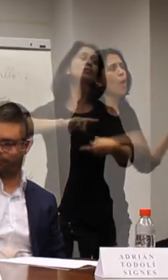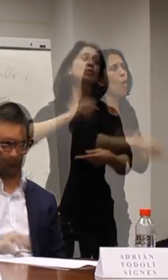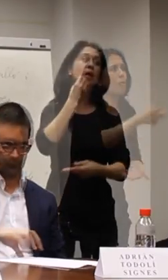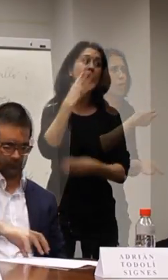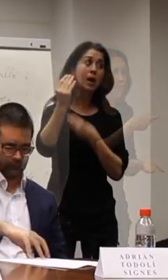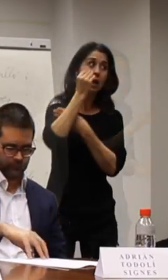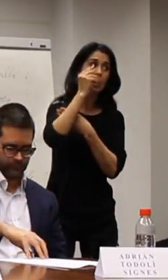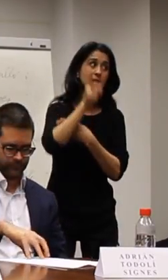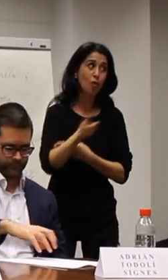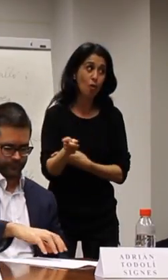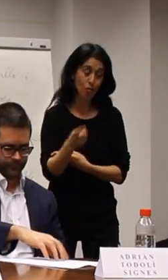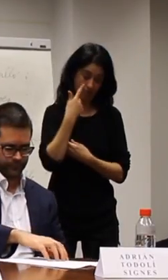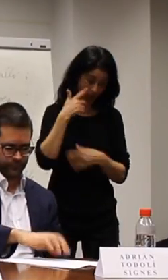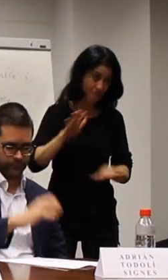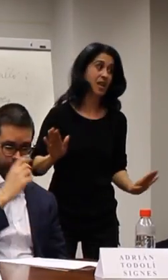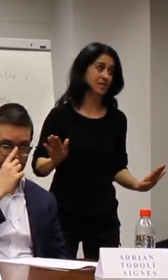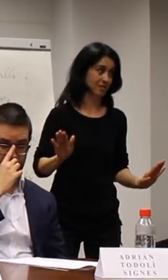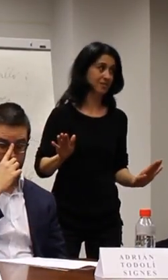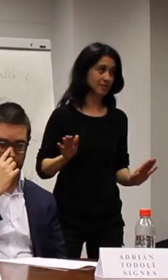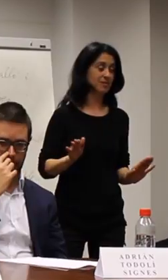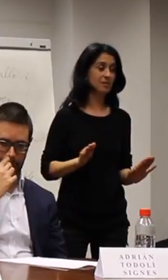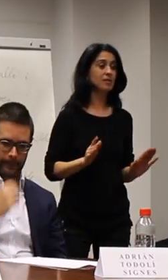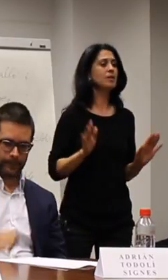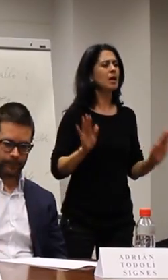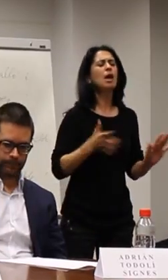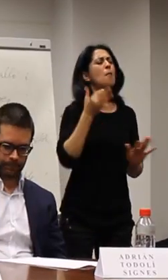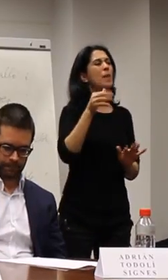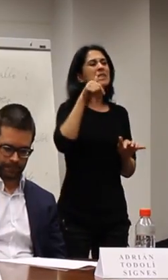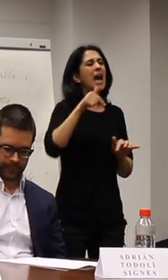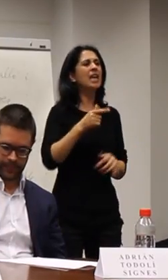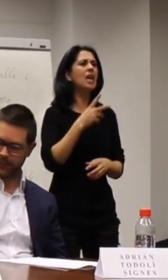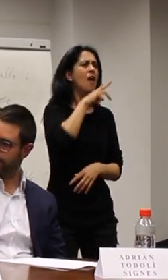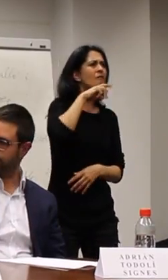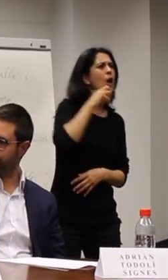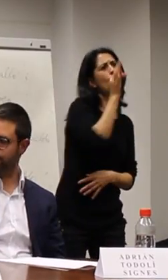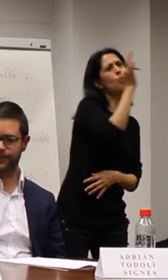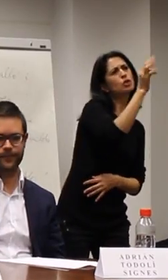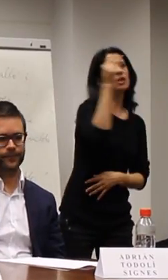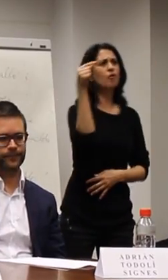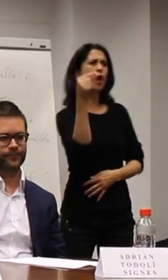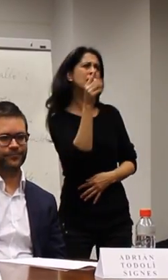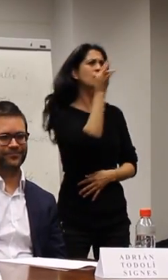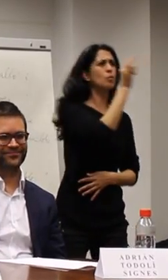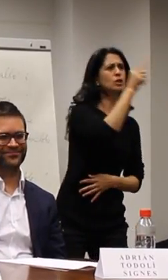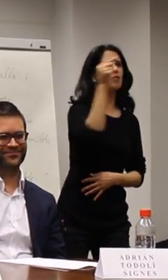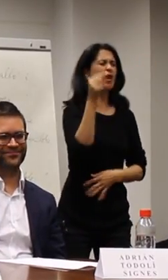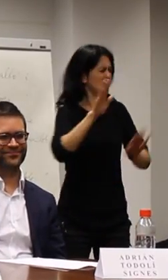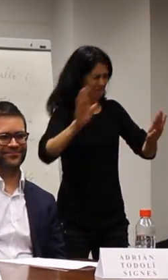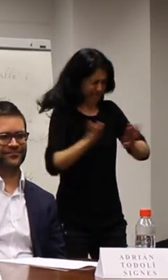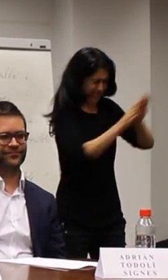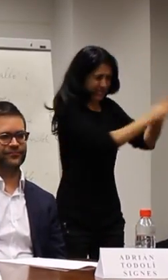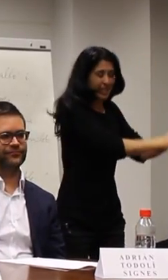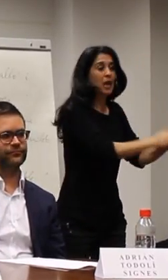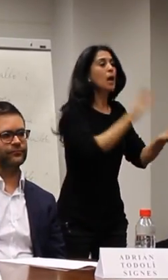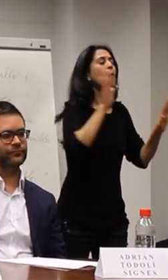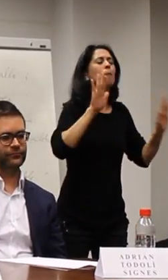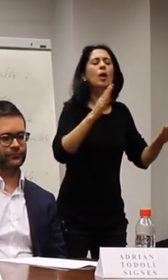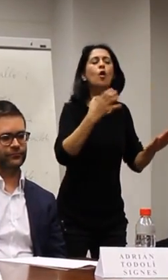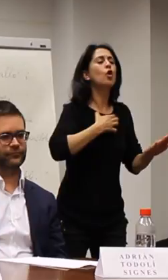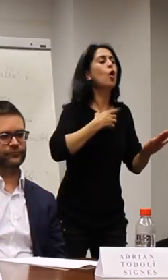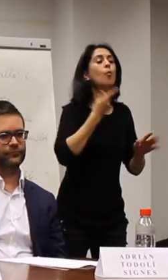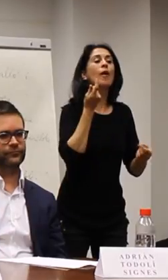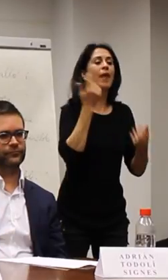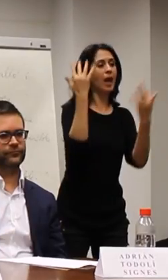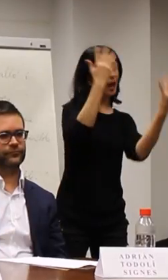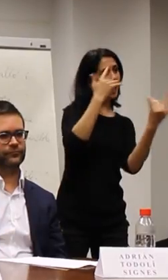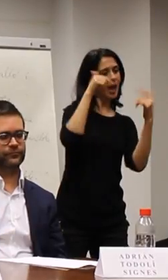poco fructífero. Aquí no se trata de que estemos valorando lo positivo y negativo. Lo que no nos pueden vender es que esto es un mundo idílico, ¿no? Es decir, todo el